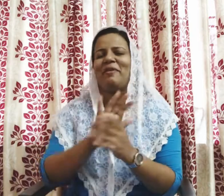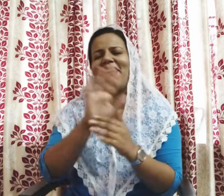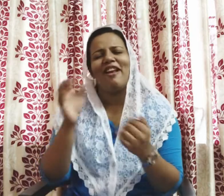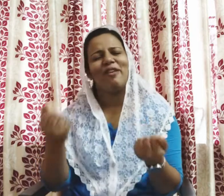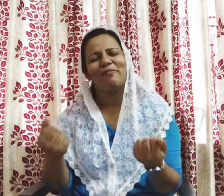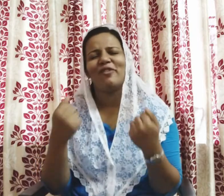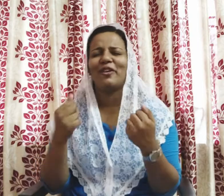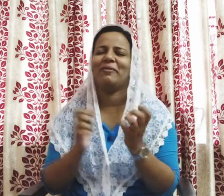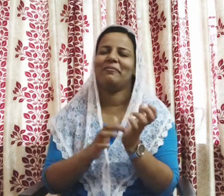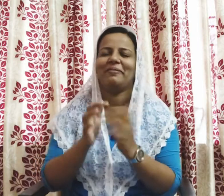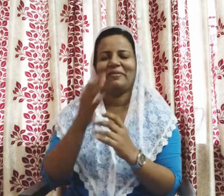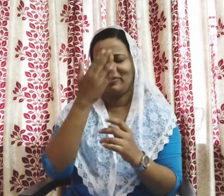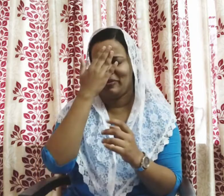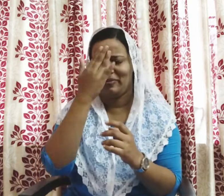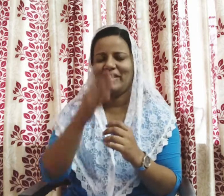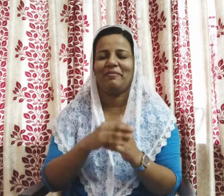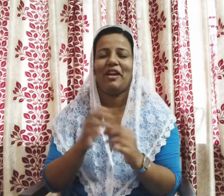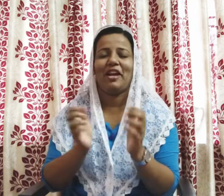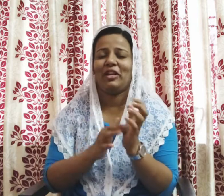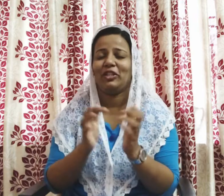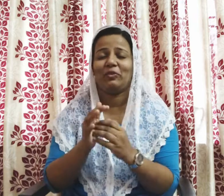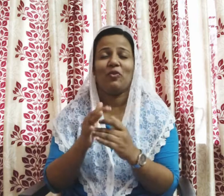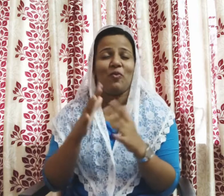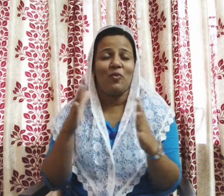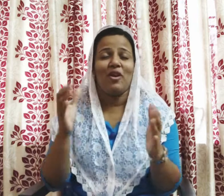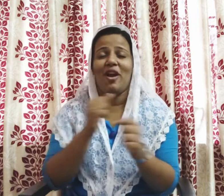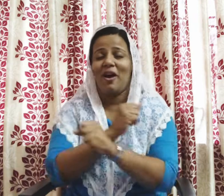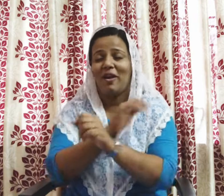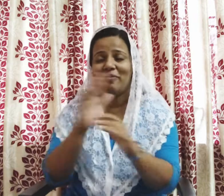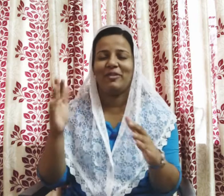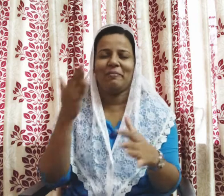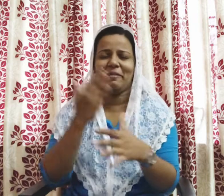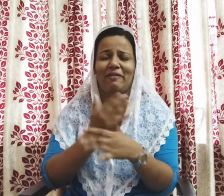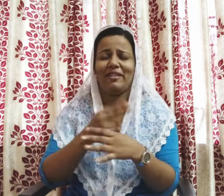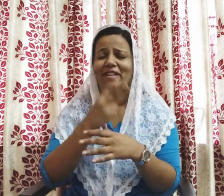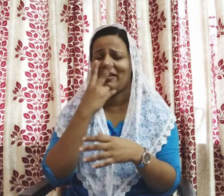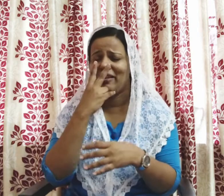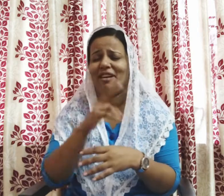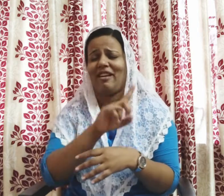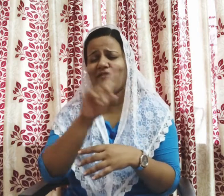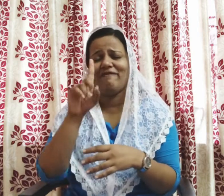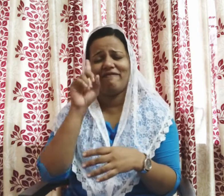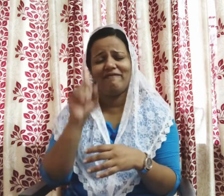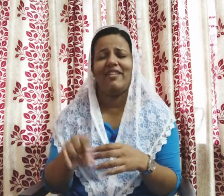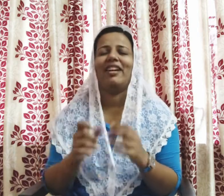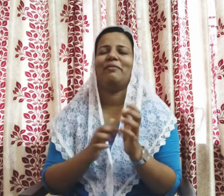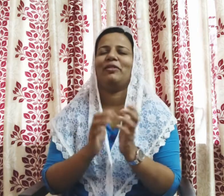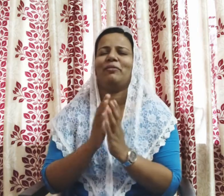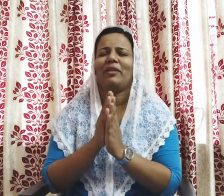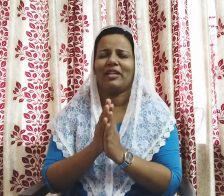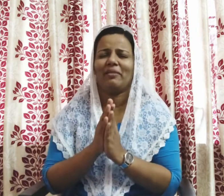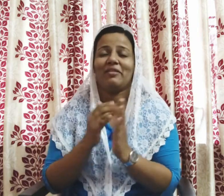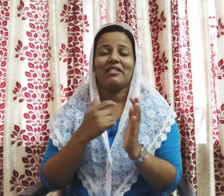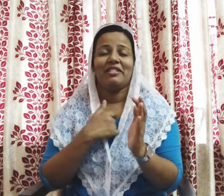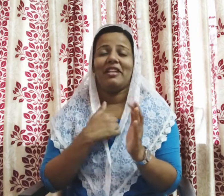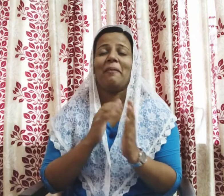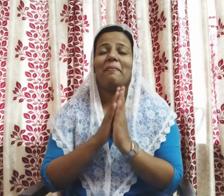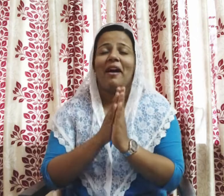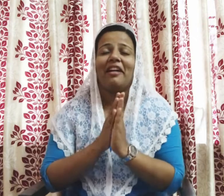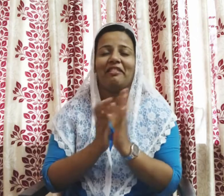അത്ഭുതങ്ങളുടെ ദൈവമാണല്ലോ. ഇന്ന് പ്രഭാതത്തിൽ അങ്ങയുടെ അത്ഭുത പ്രവൃത്തി തൻ്റെ കുഞ്ഞുങ്ങളുടെ ജീവിതത്തിൽ കാണുവാൻ കർത്താവ് ഇടവരുത്തണം. ഞങ്ങൾ സേവിക്കുന്ന ദൈവം